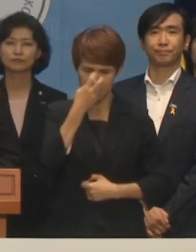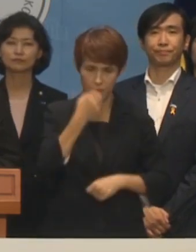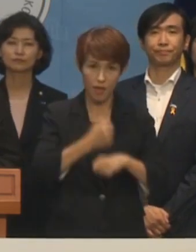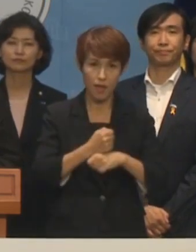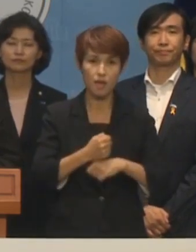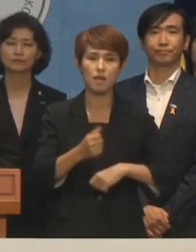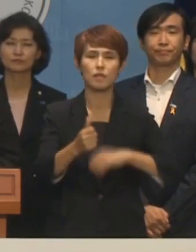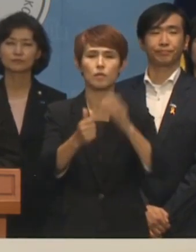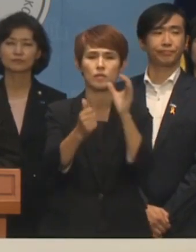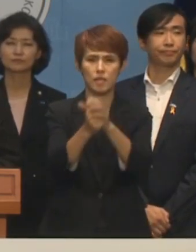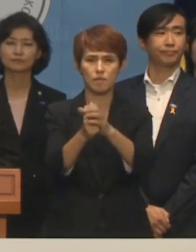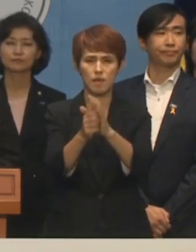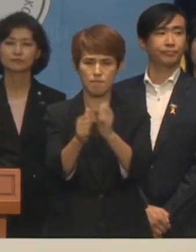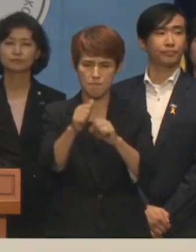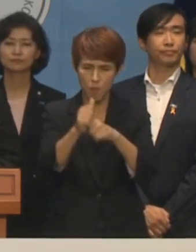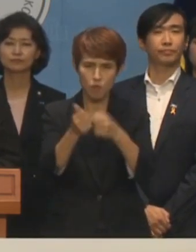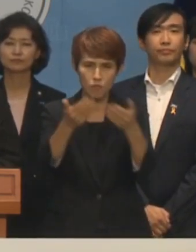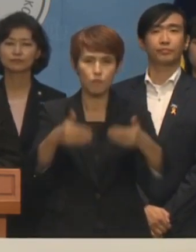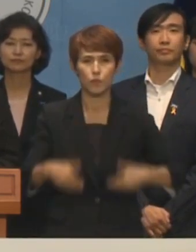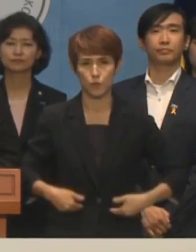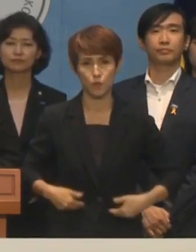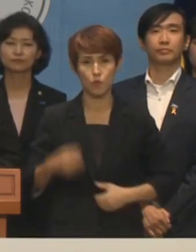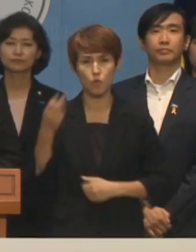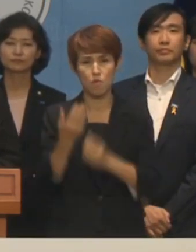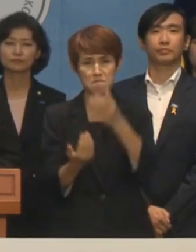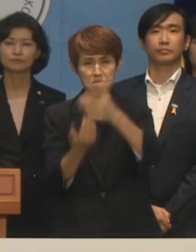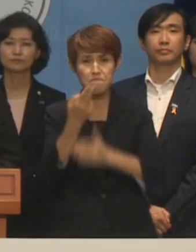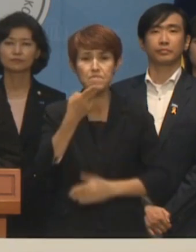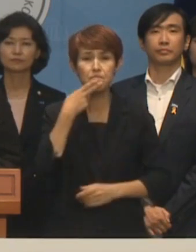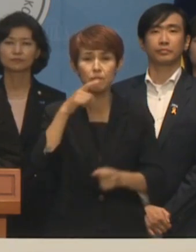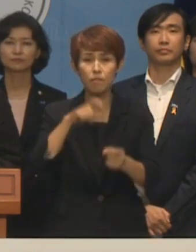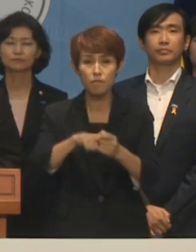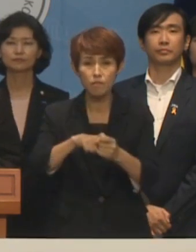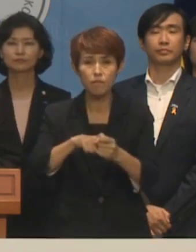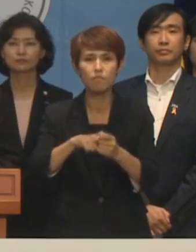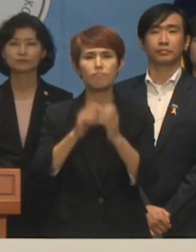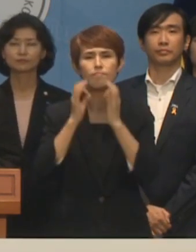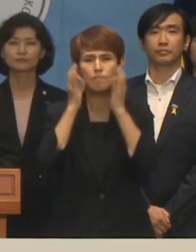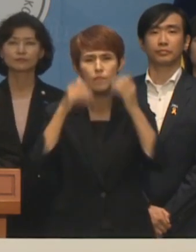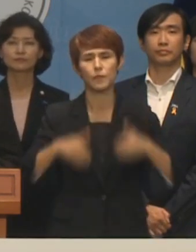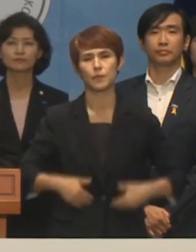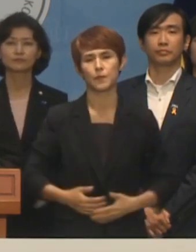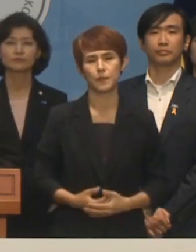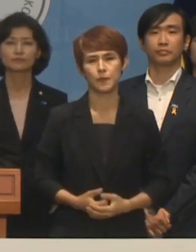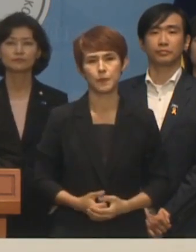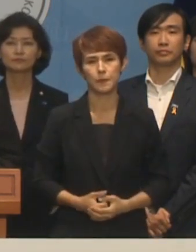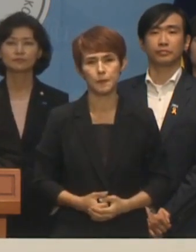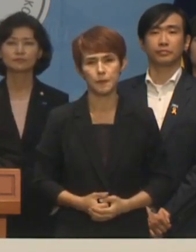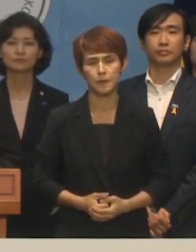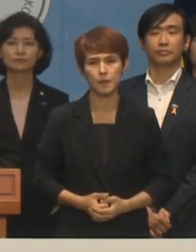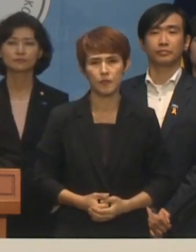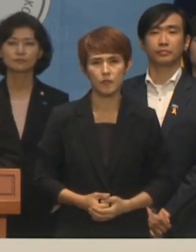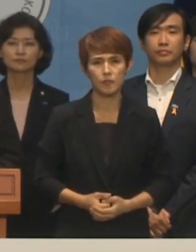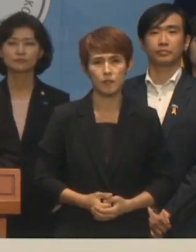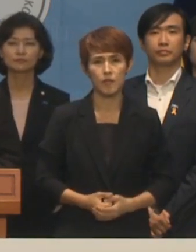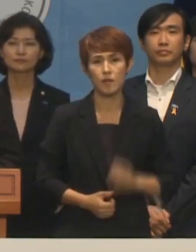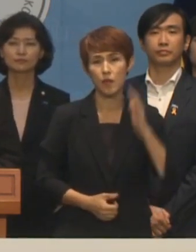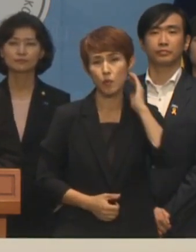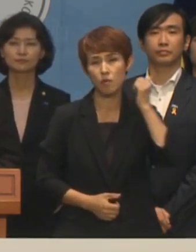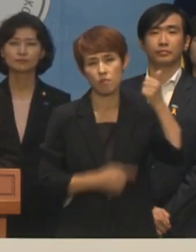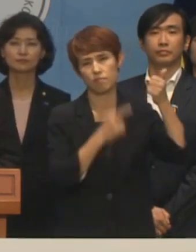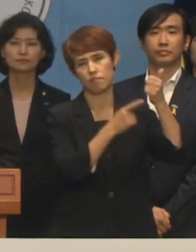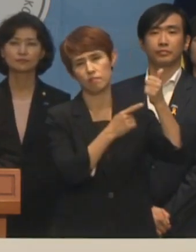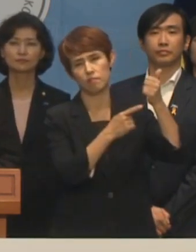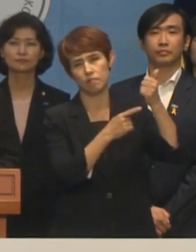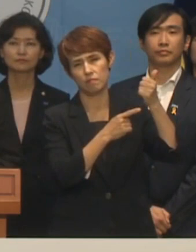처벌이 필수, 이를 통해 다시는 이러한 비극이 재발하지 않도록 해야 할 것이다. 그러나 대통령